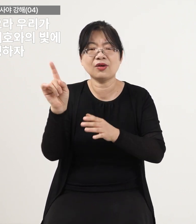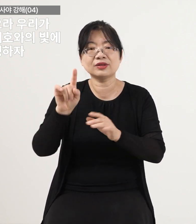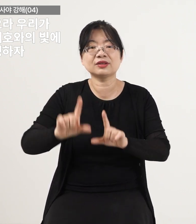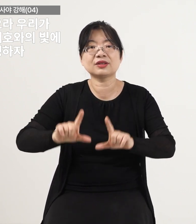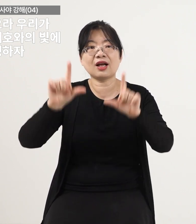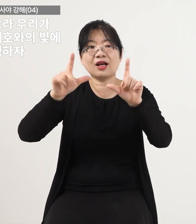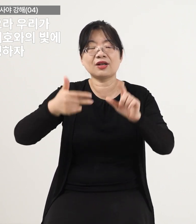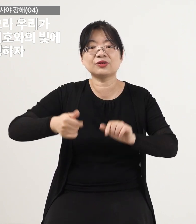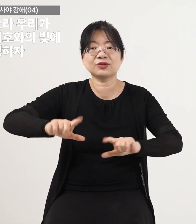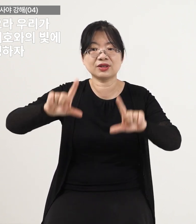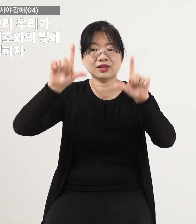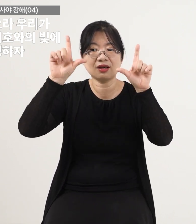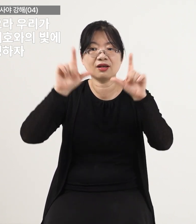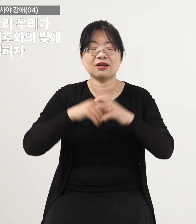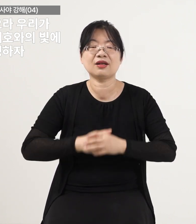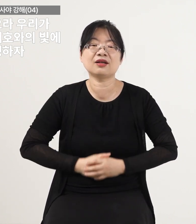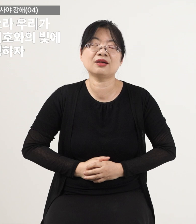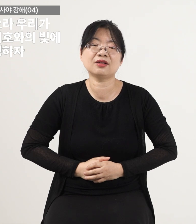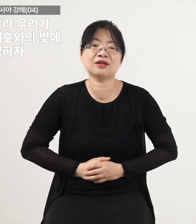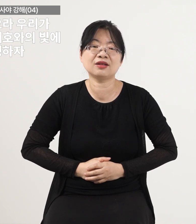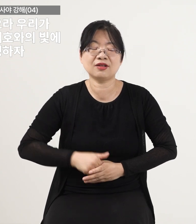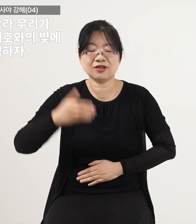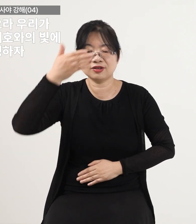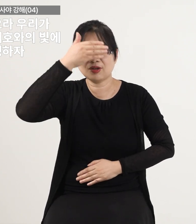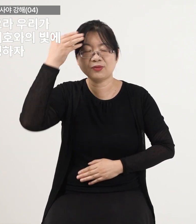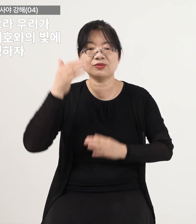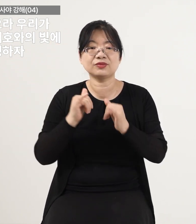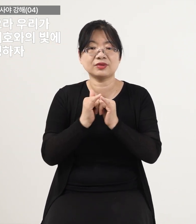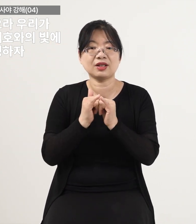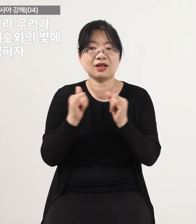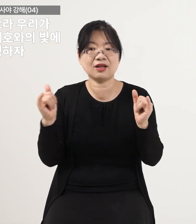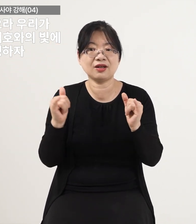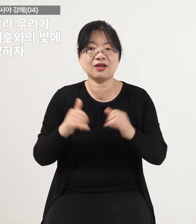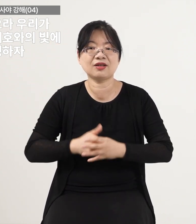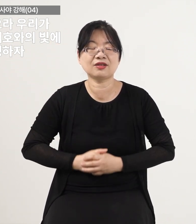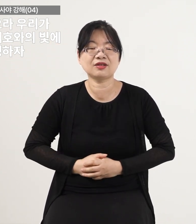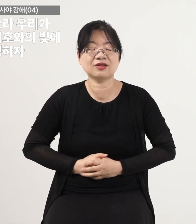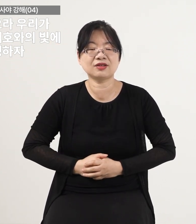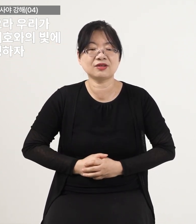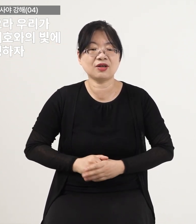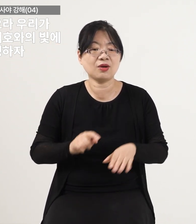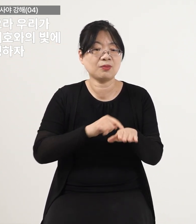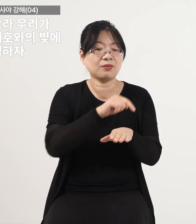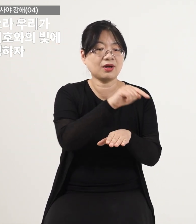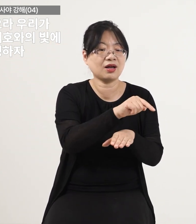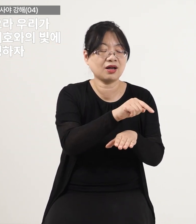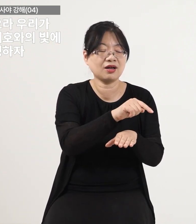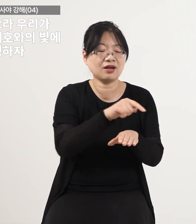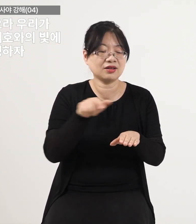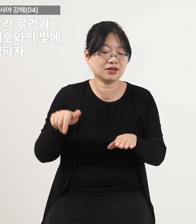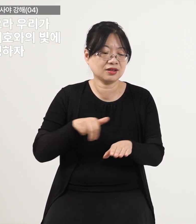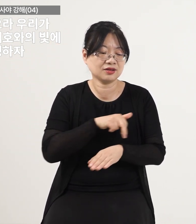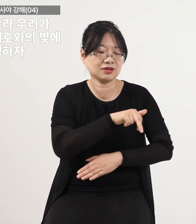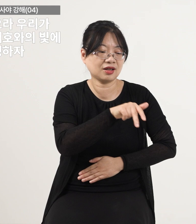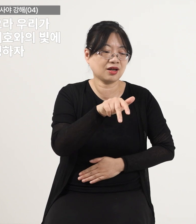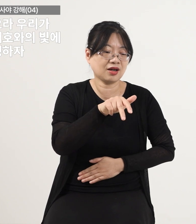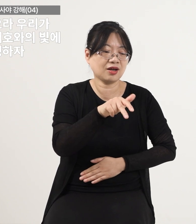한날은 주일날 어느 청년이 막 로비에